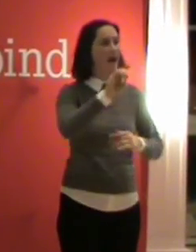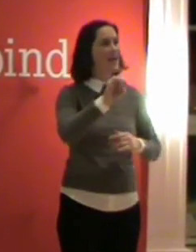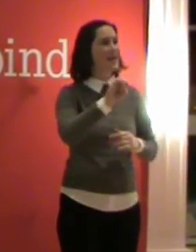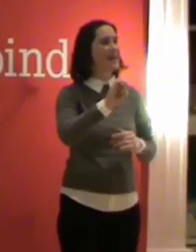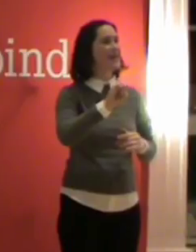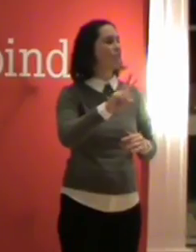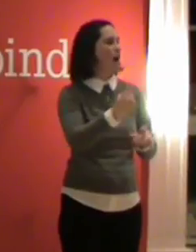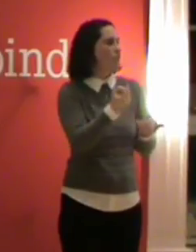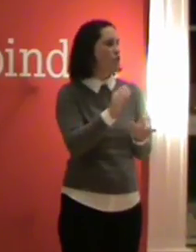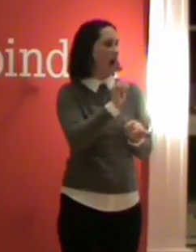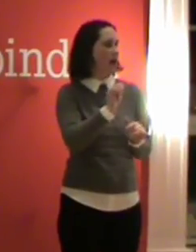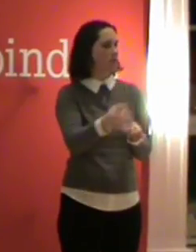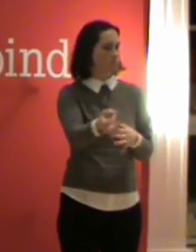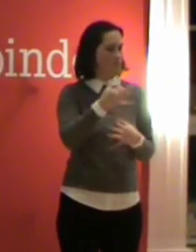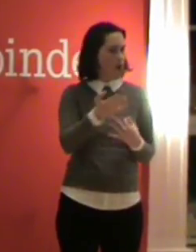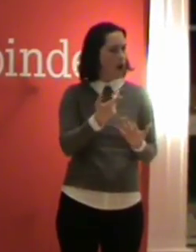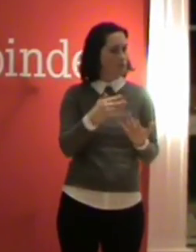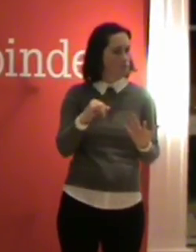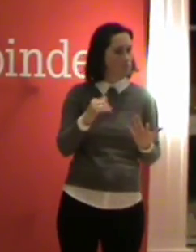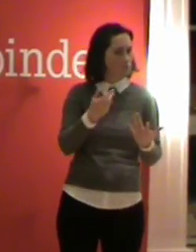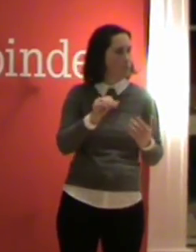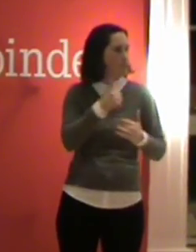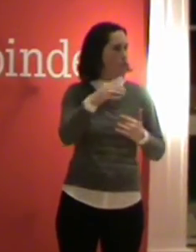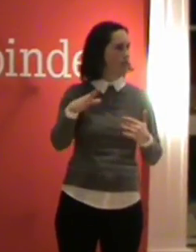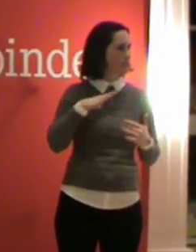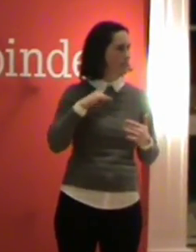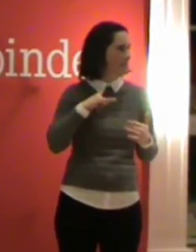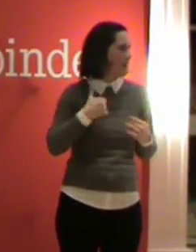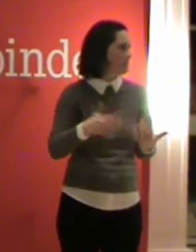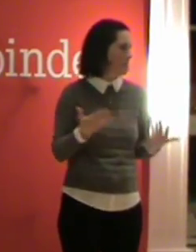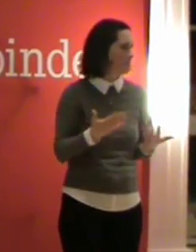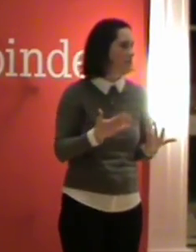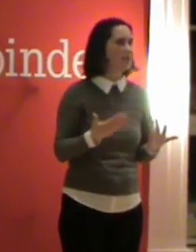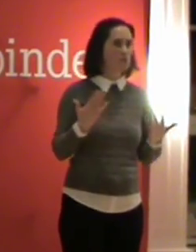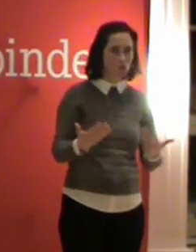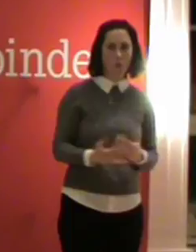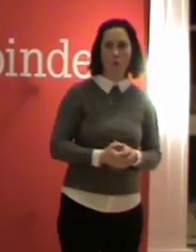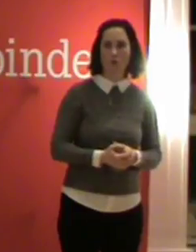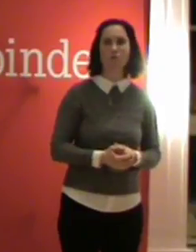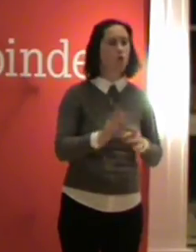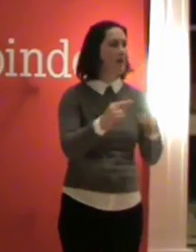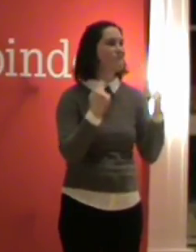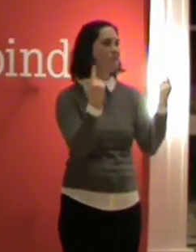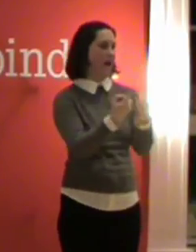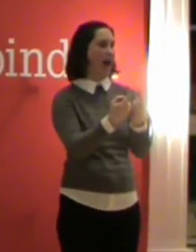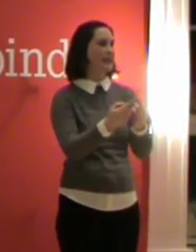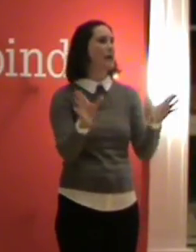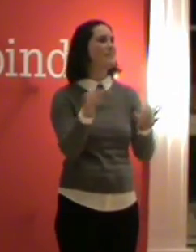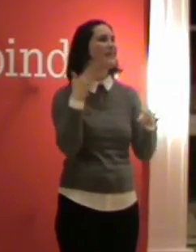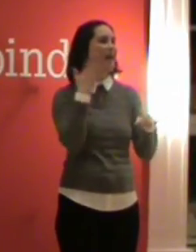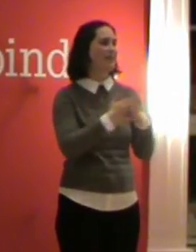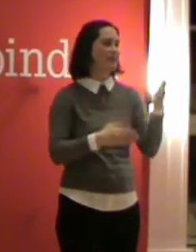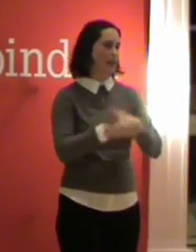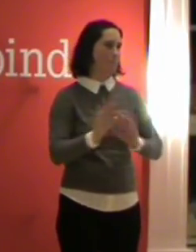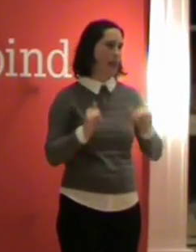anderen gefragt, sag doch mal, was dich besonders interessiert, was dich besonders beeindruckt hat. Und das war also der Verein mit Handicap